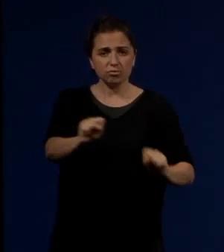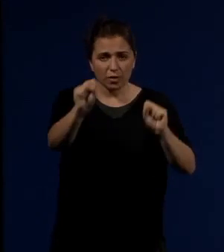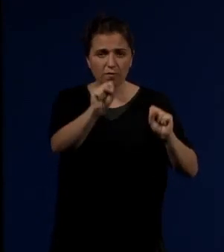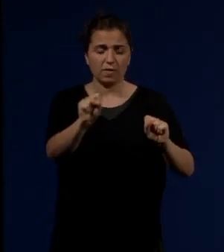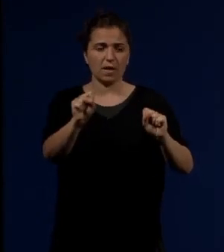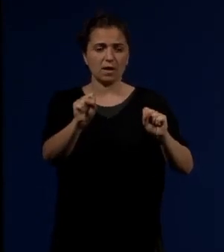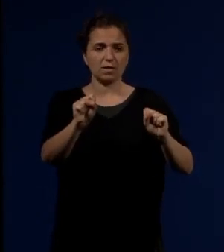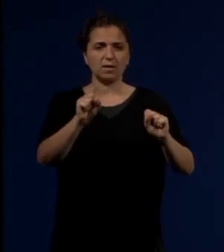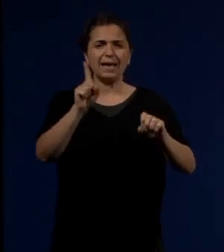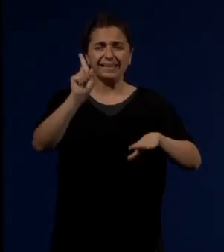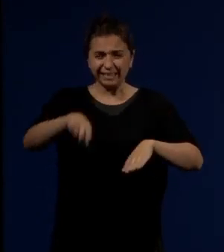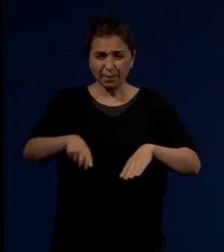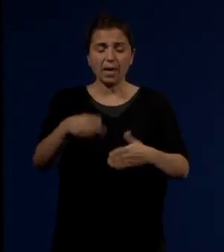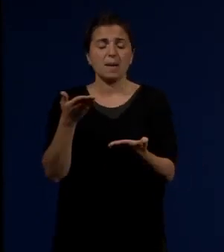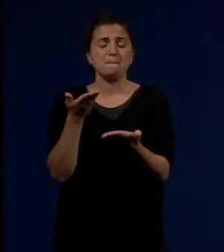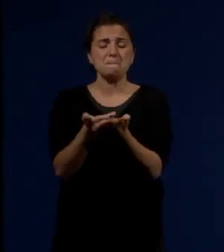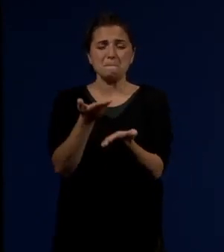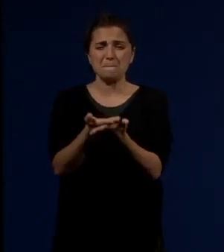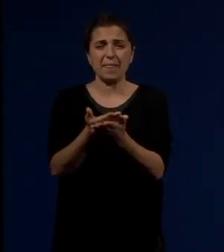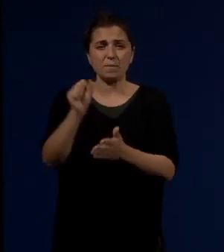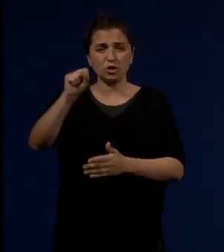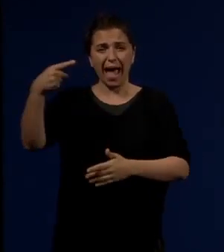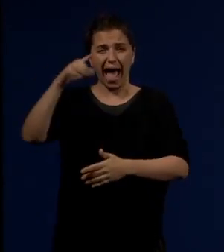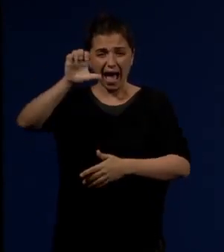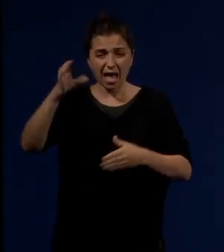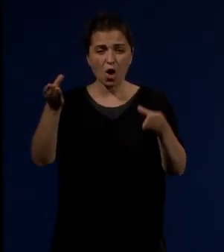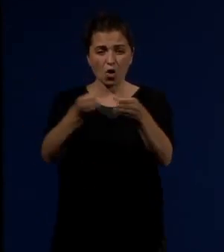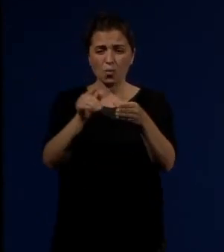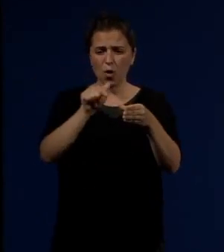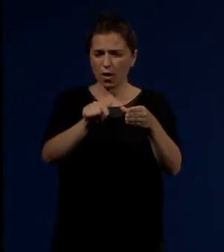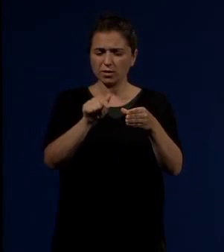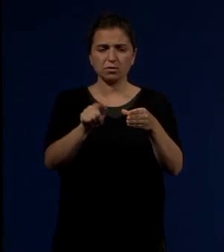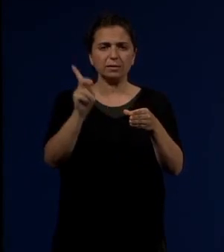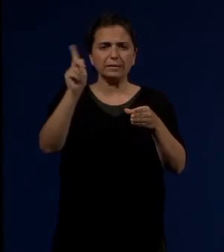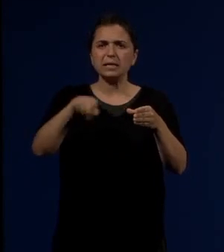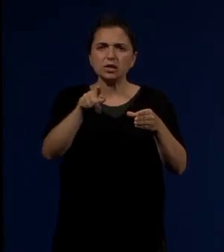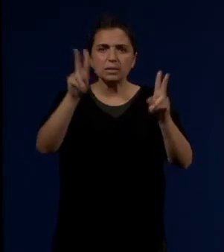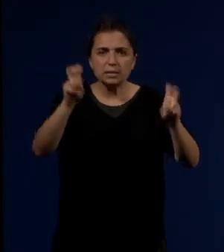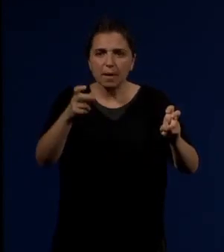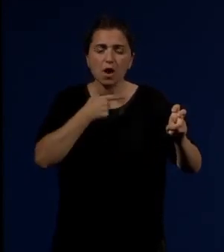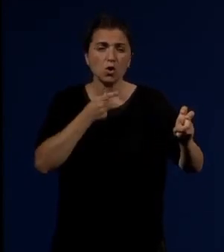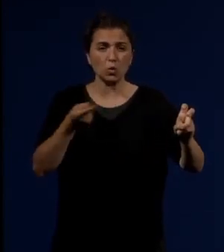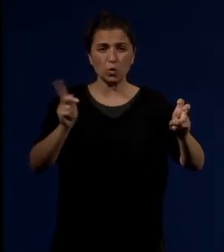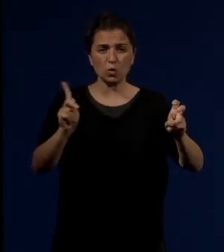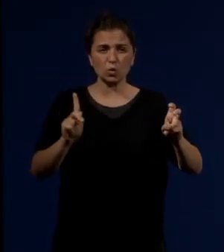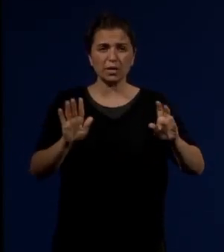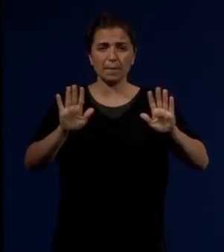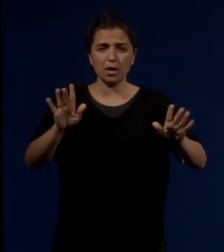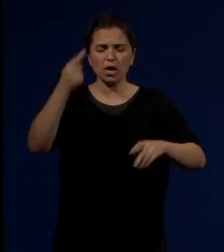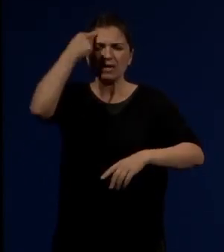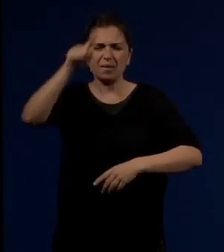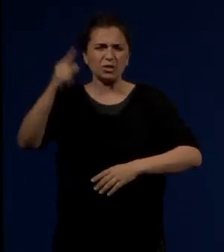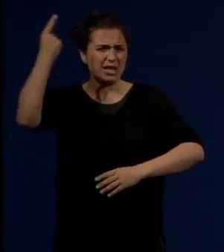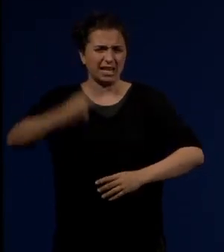industriais. Reclamamos por medio do Grupo de AGE unha subasta inmediata. É un sistema que non nos gusta, é certo, porque aparte sabemos que existen directivas